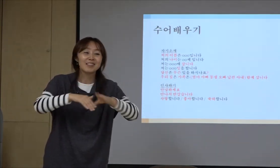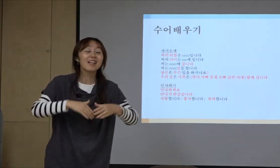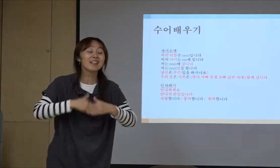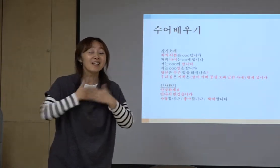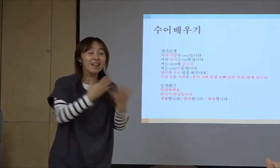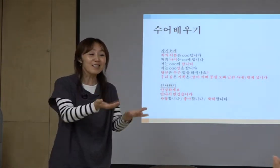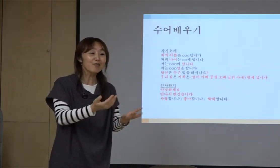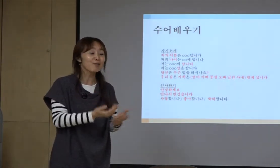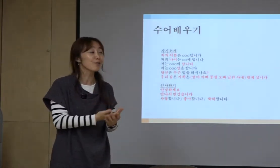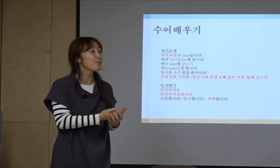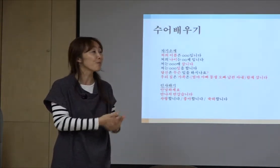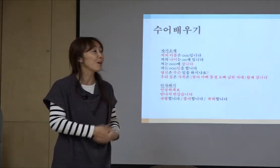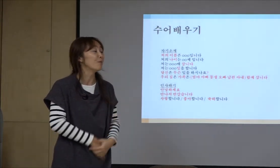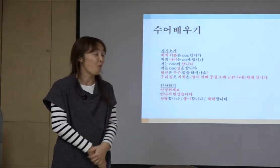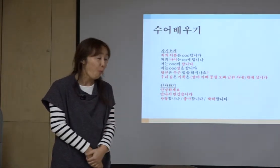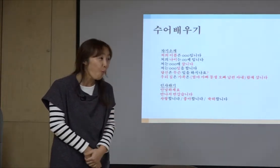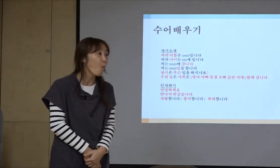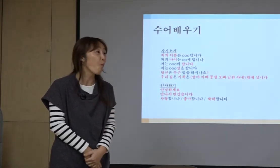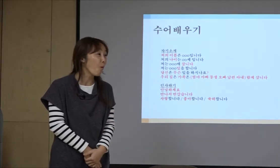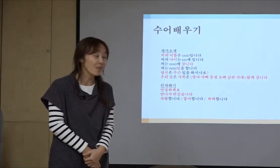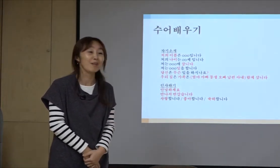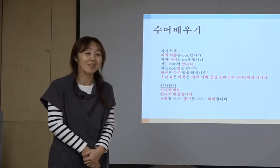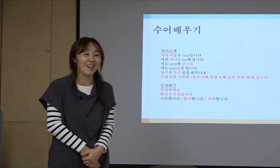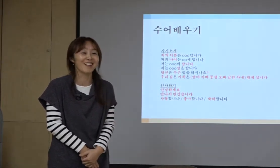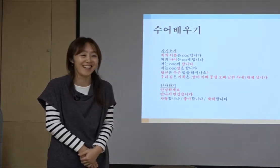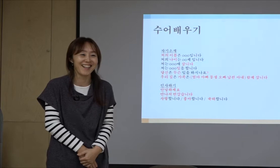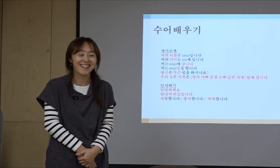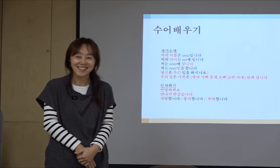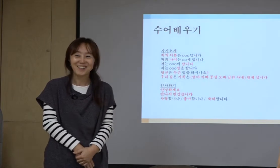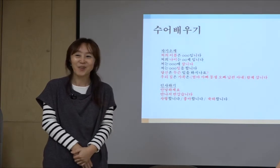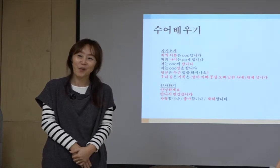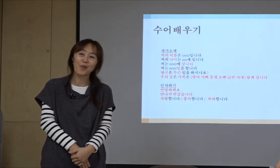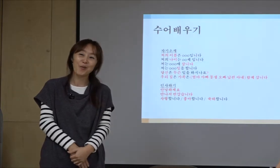내 얘기하시고 물어보고 하면 오 이렇게 하면 돼요. 그냥 오